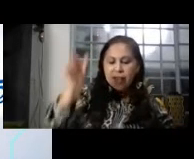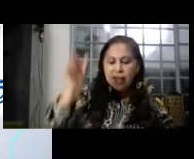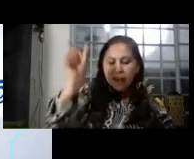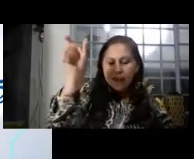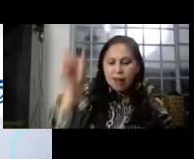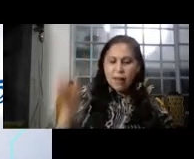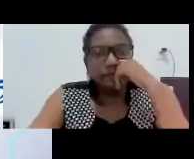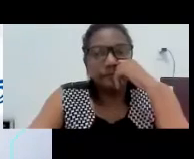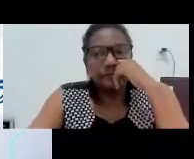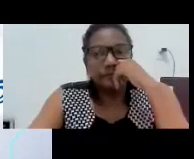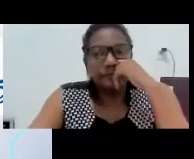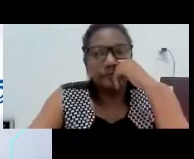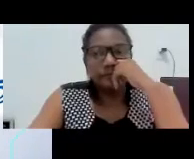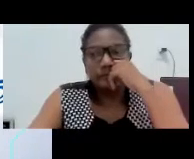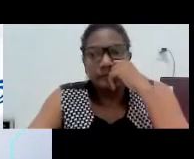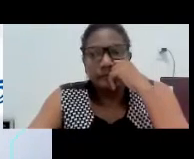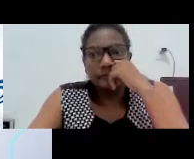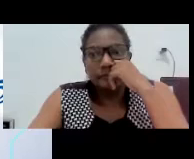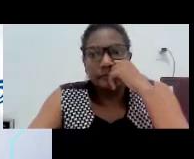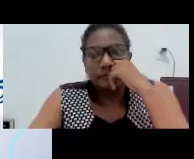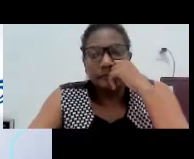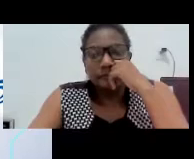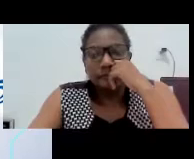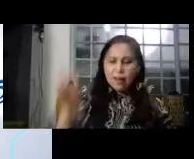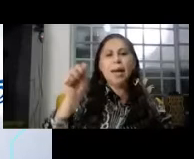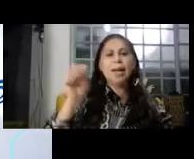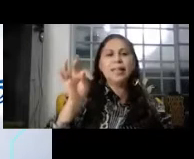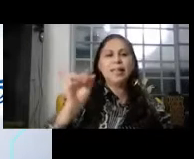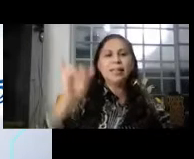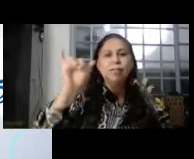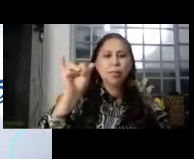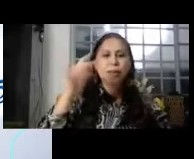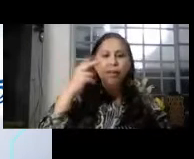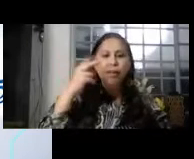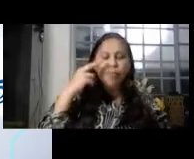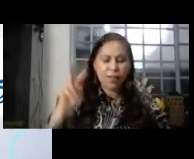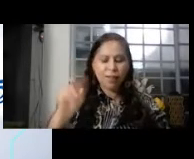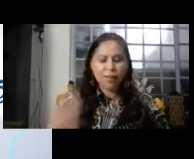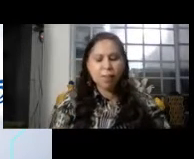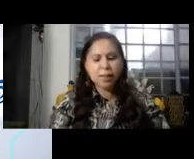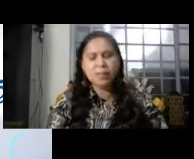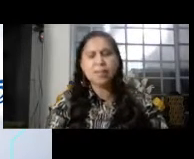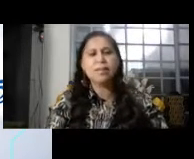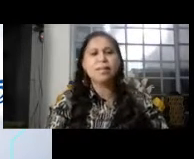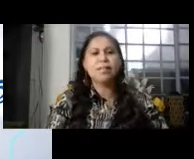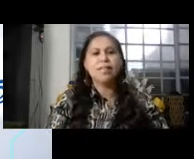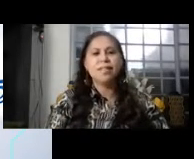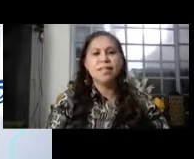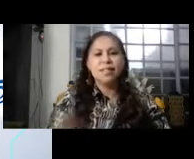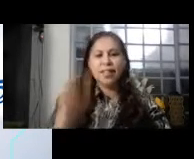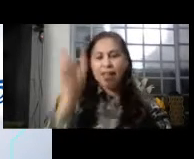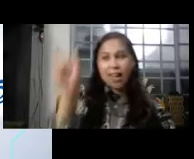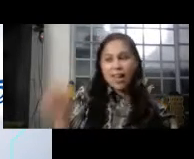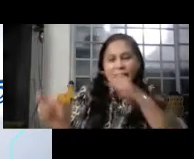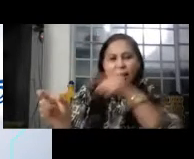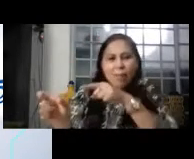Vê, aponta para a pessoa, né? Pati, que vê muita novela. Tá vendo, Patrícia?